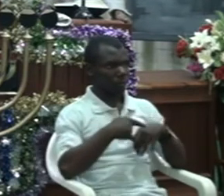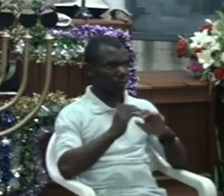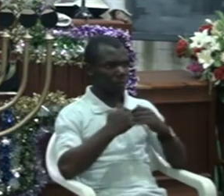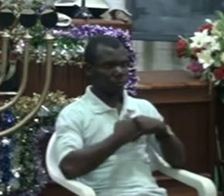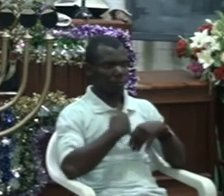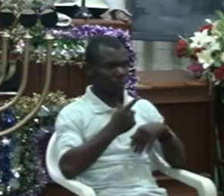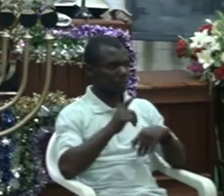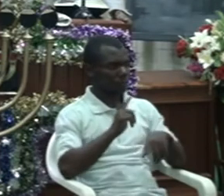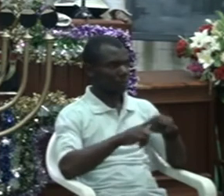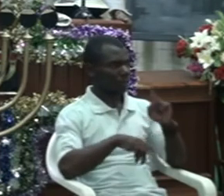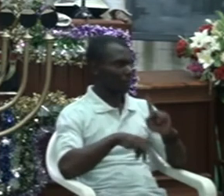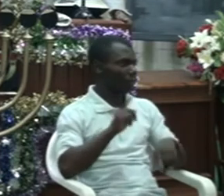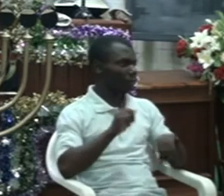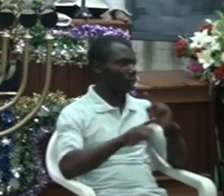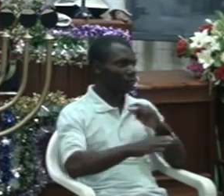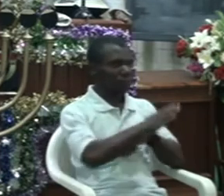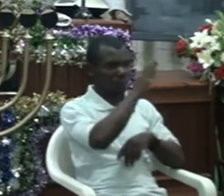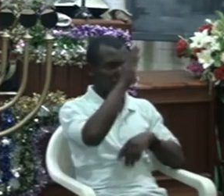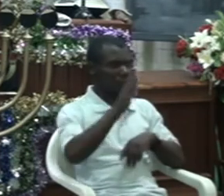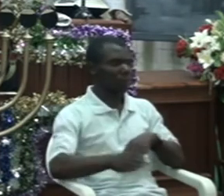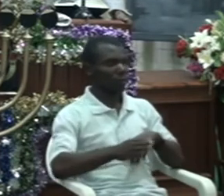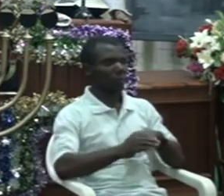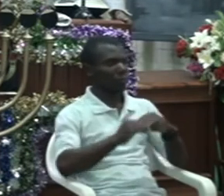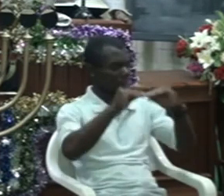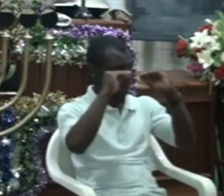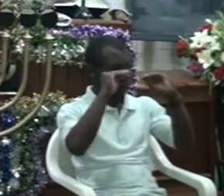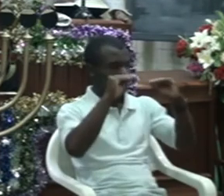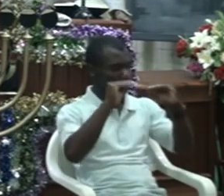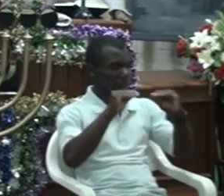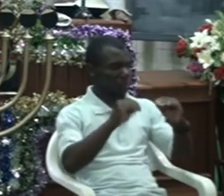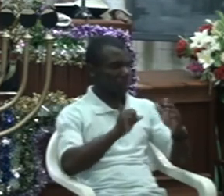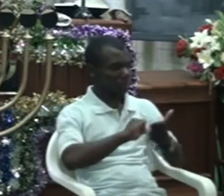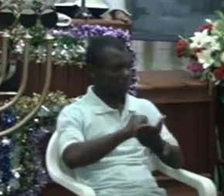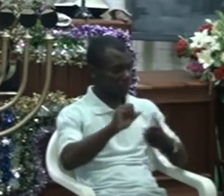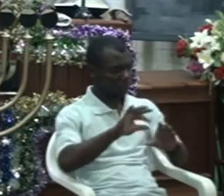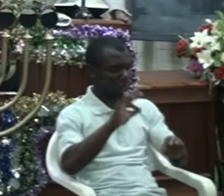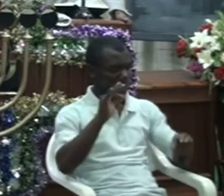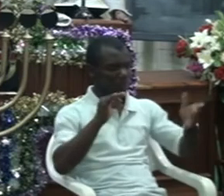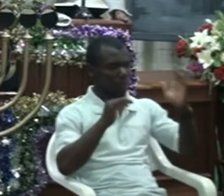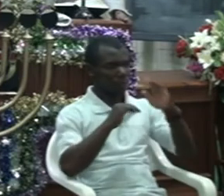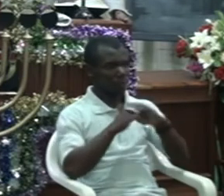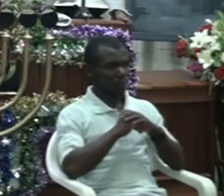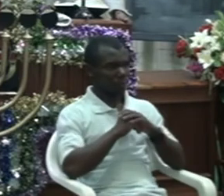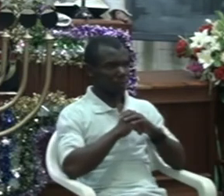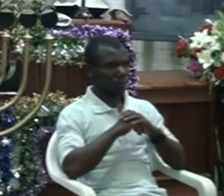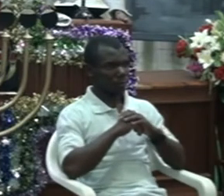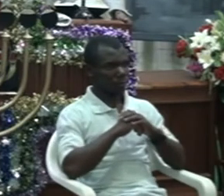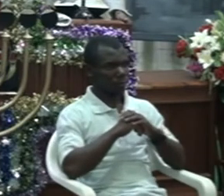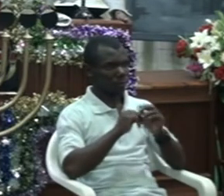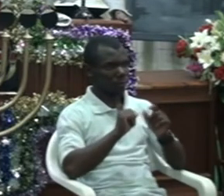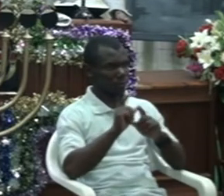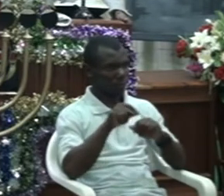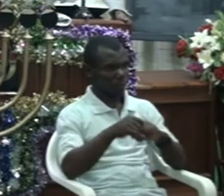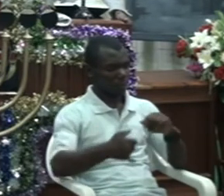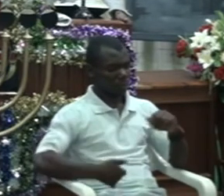hatukusikia kwamba abatufundisha. On ne même pas enseigner. Ya Roho Mtakatifu. Qui concerne le Saint-Esprit. Alors que